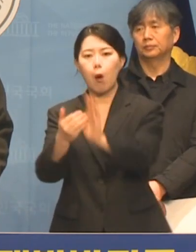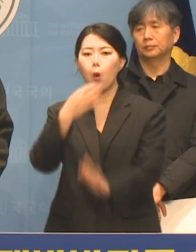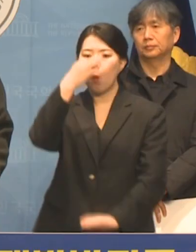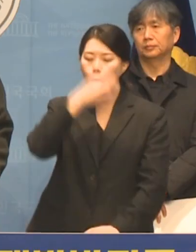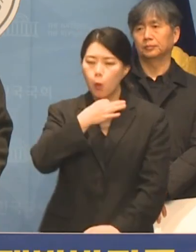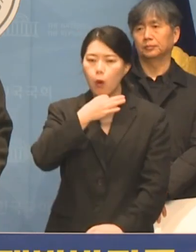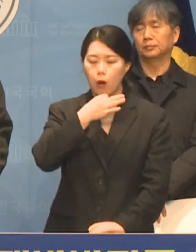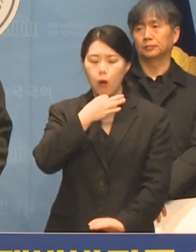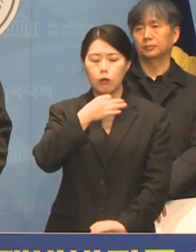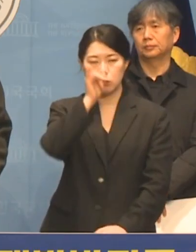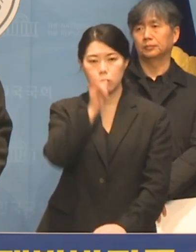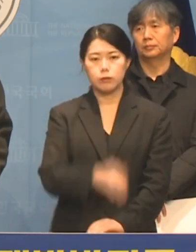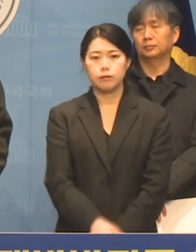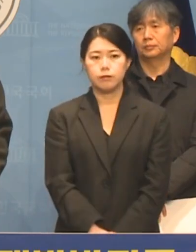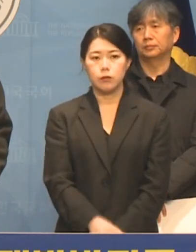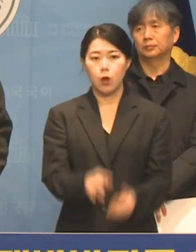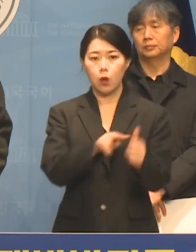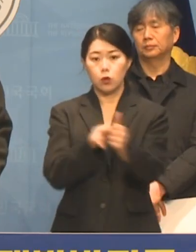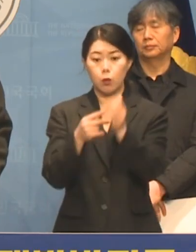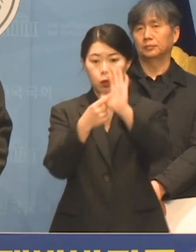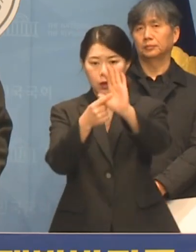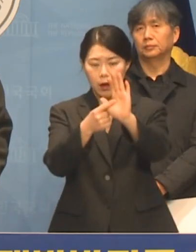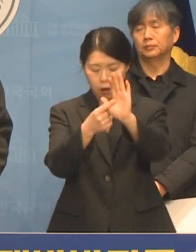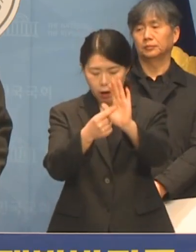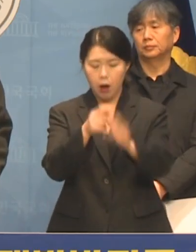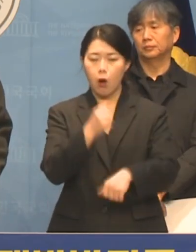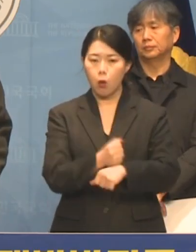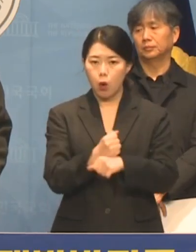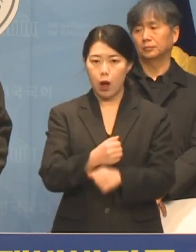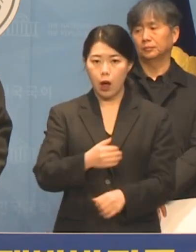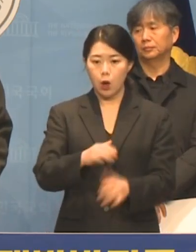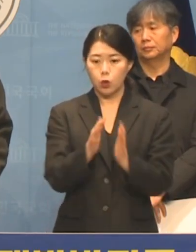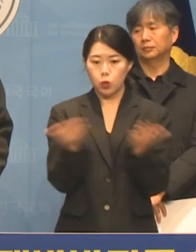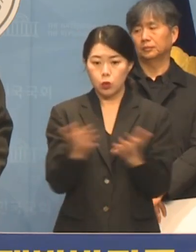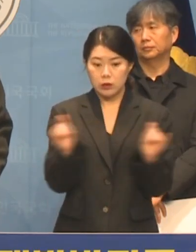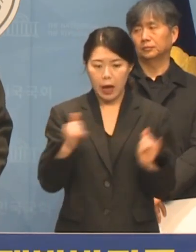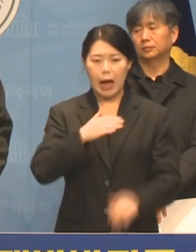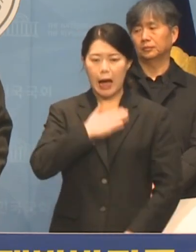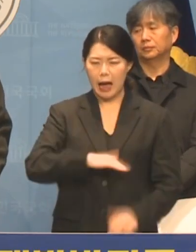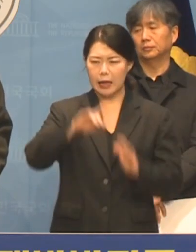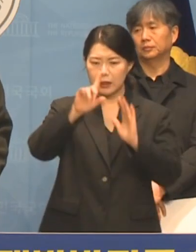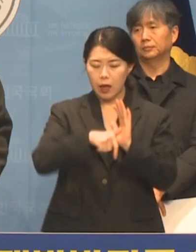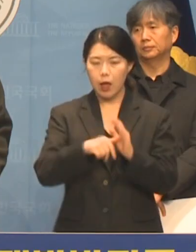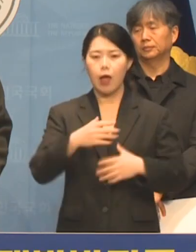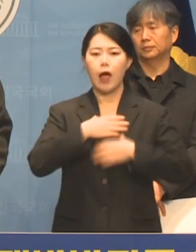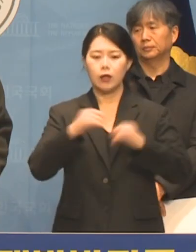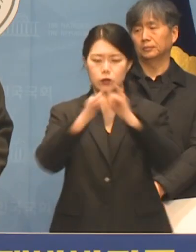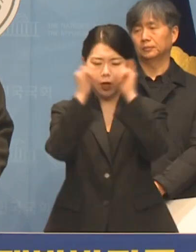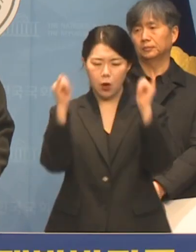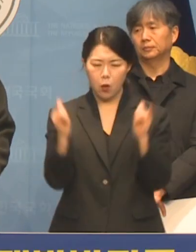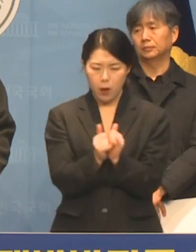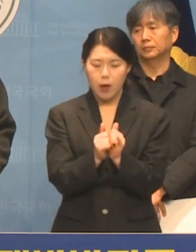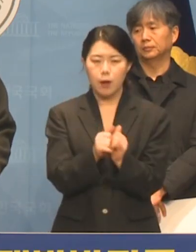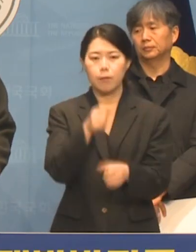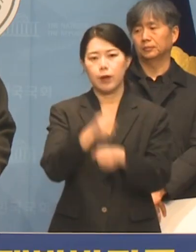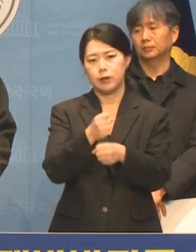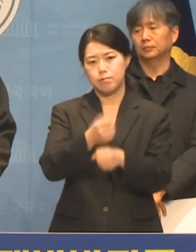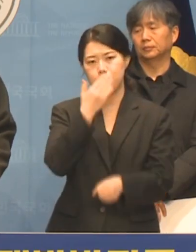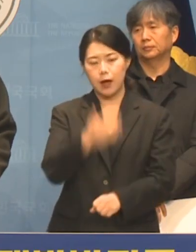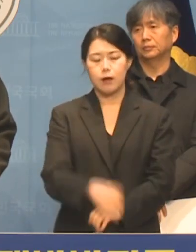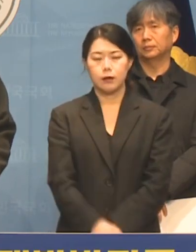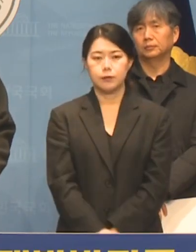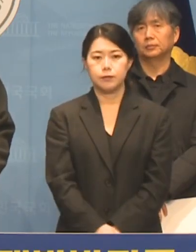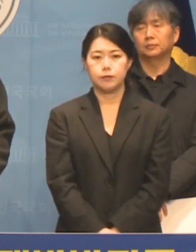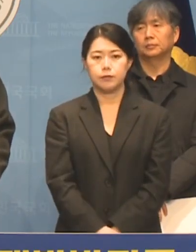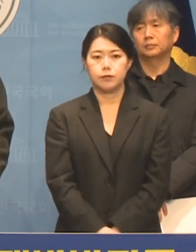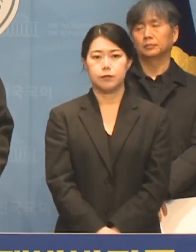있습니다. 정보 공개를 확대하고 노동자의 알 권리를 확대하는 것이 안전한 사회로 나아가기 위한 가장 중요한 방향인